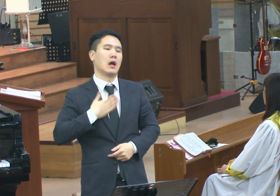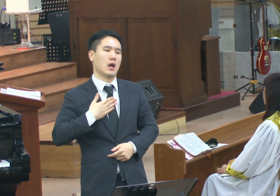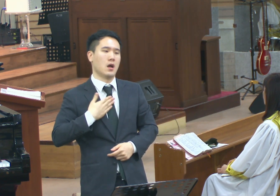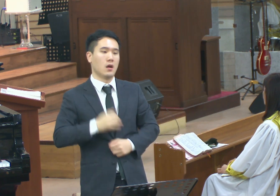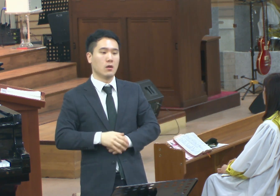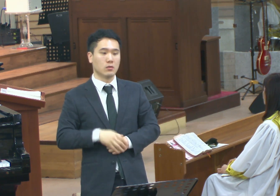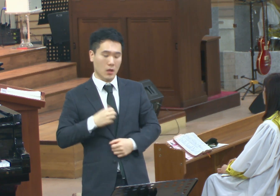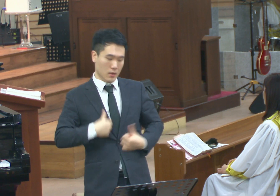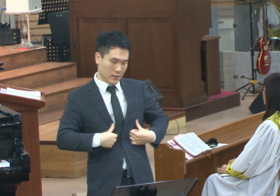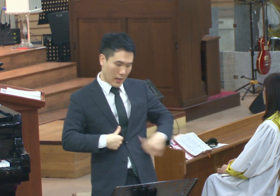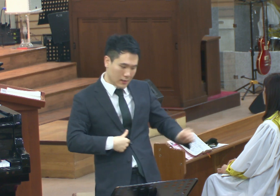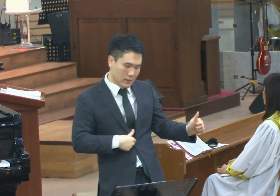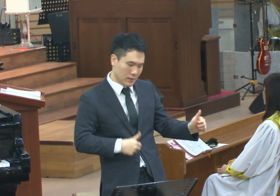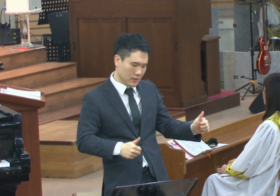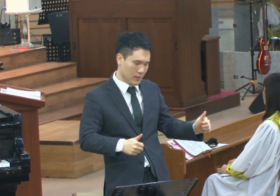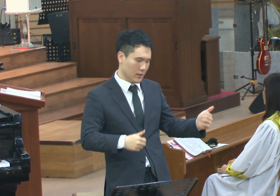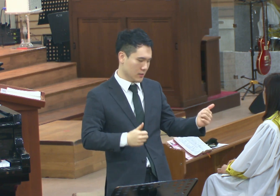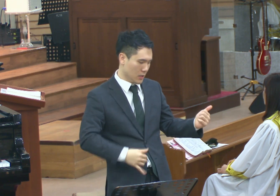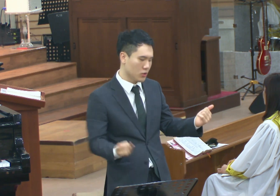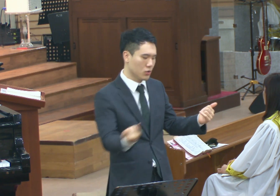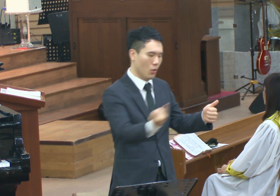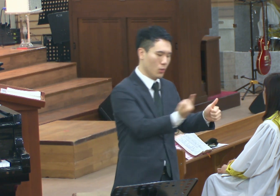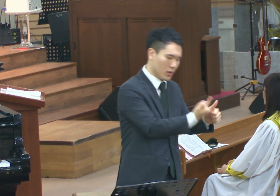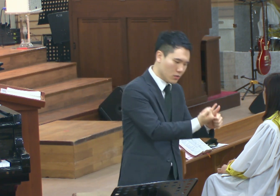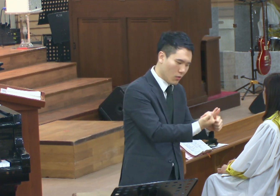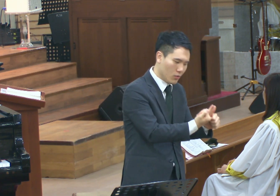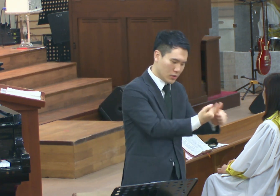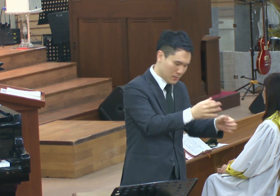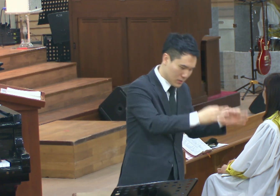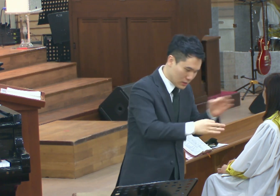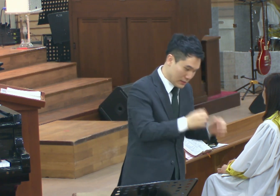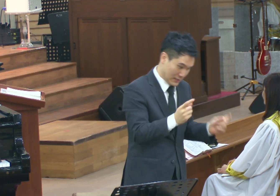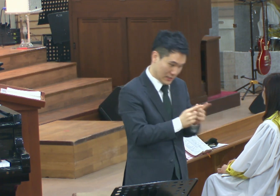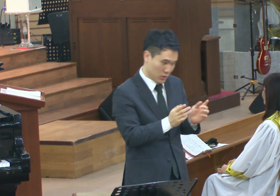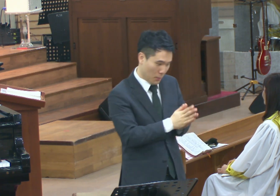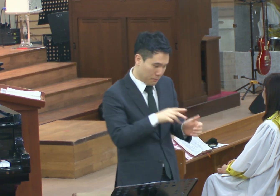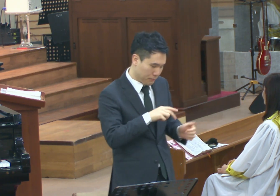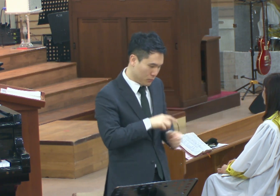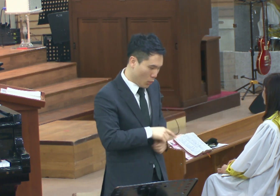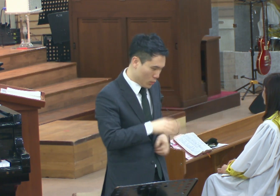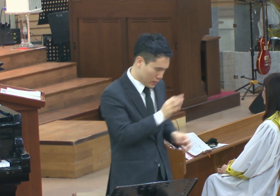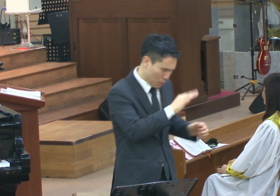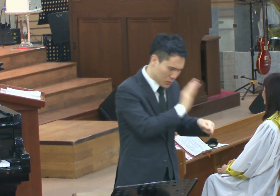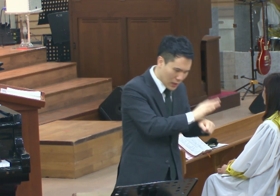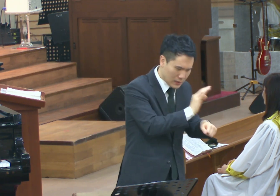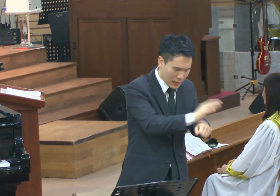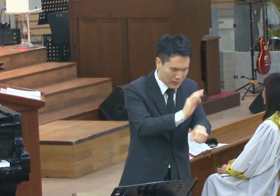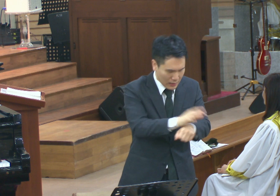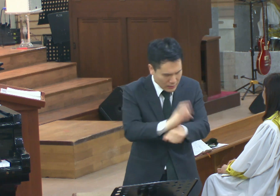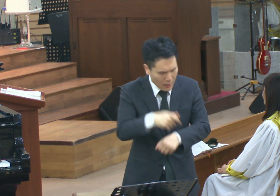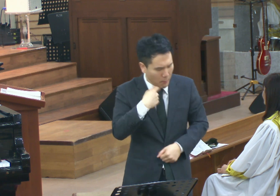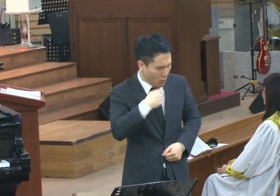하는 거예요. 엄마 돈 많이 들었겠네. 둘이 살라 그래도 많이 사야 되는데 6 식구를